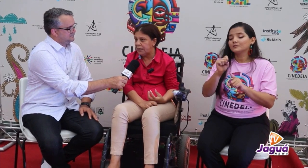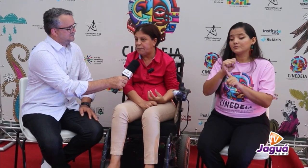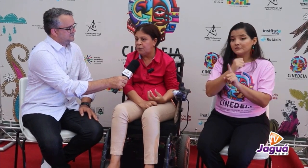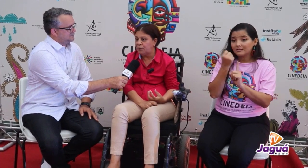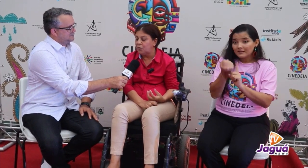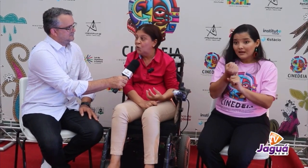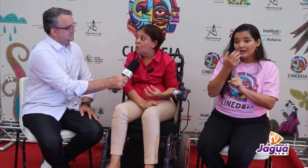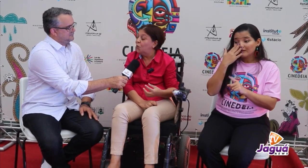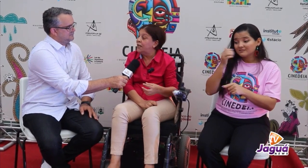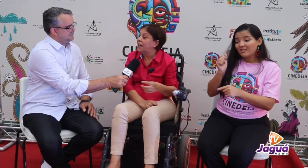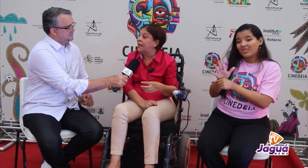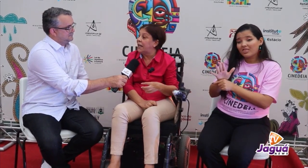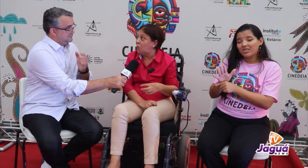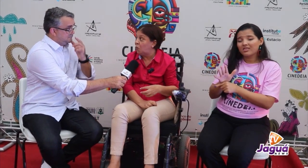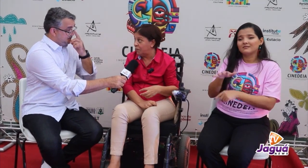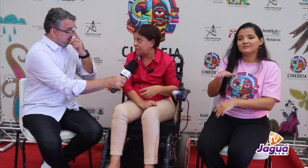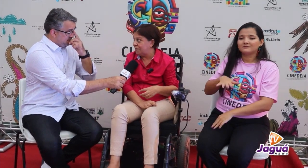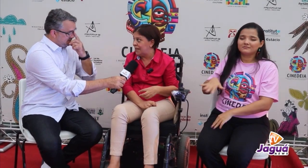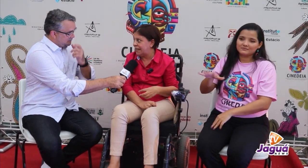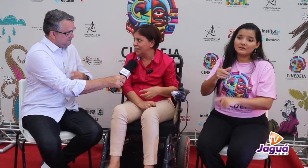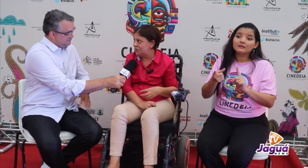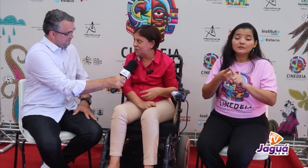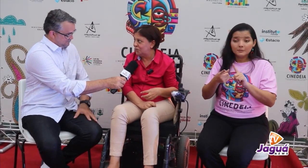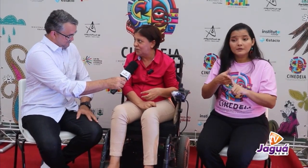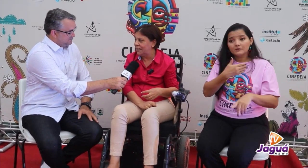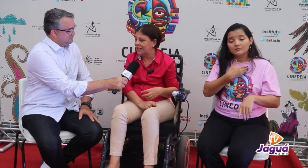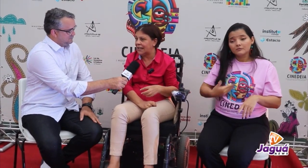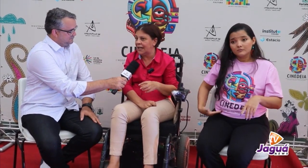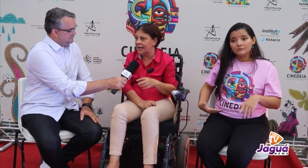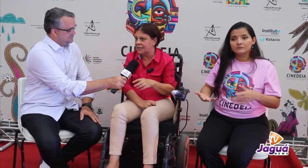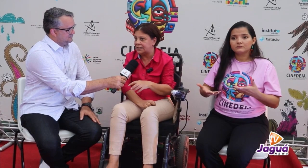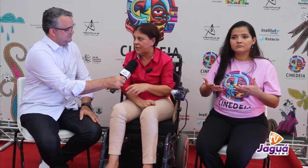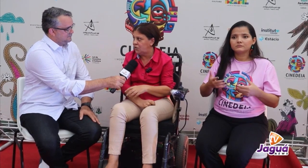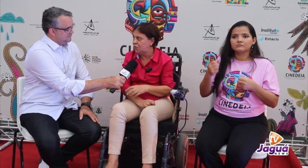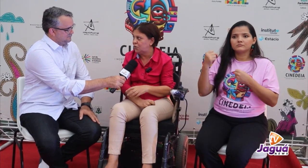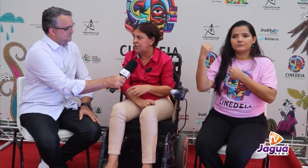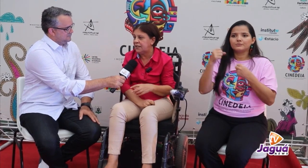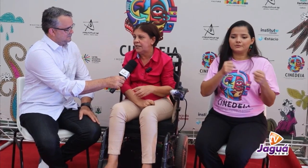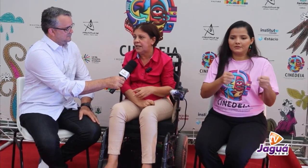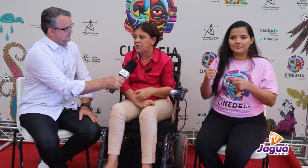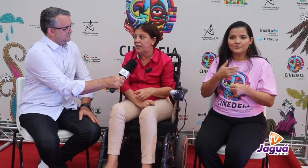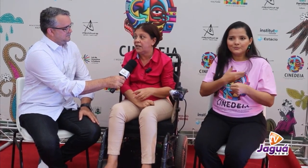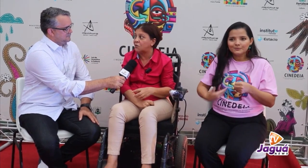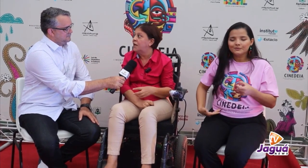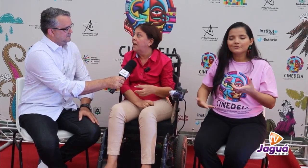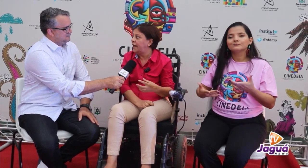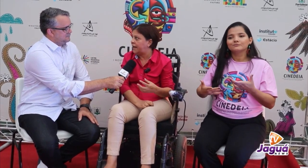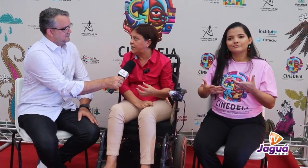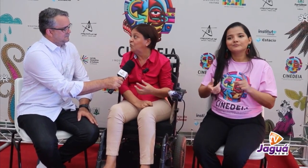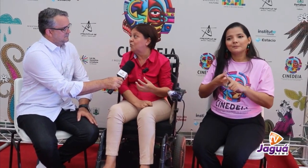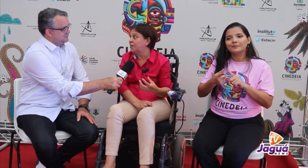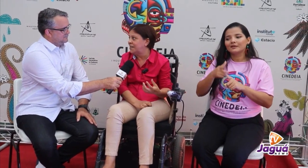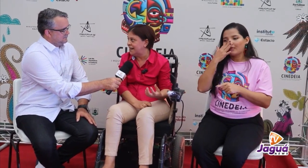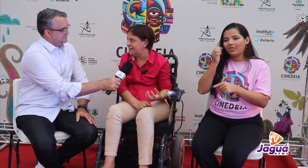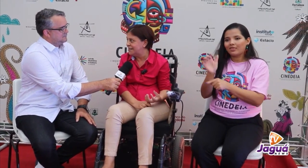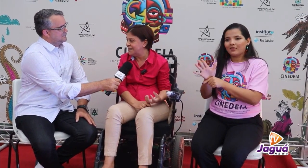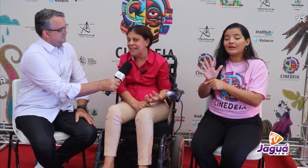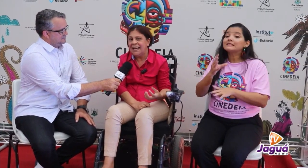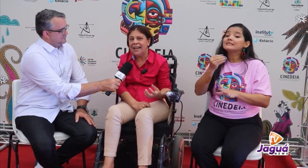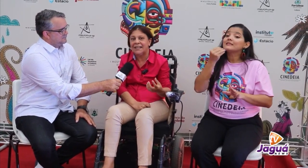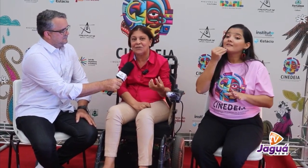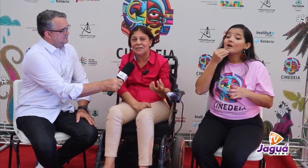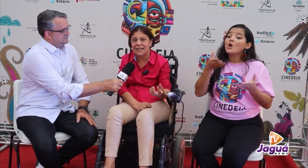do poder público. O que eu acredito que esse NIT hoje tem que estar cheio é de